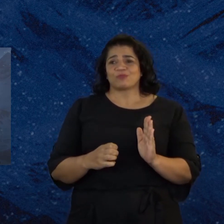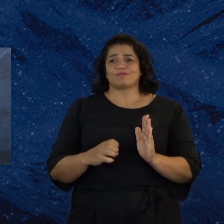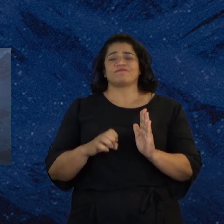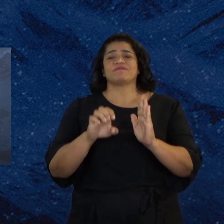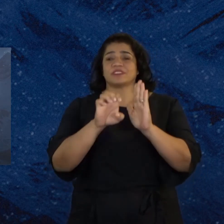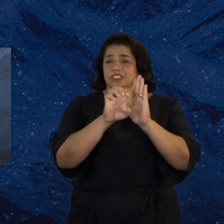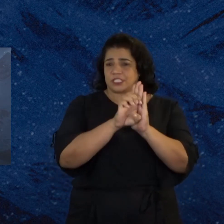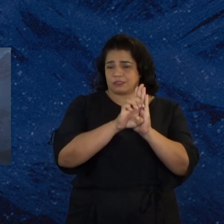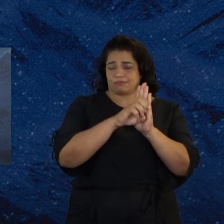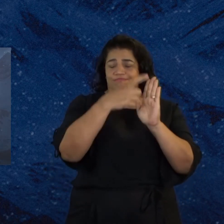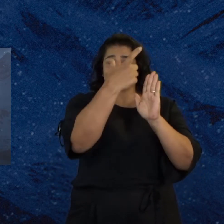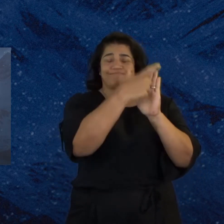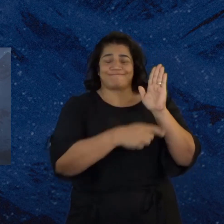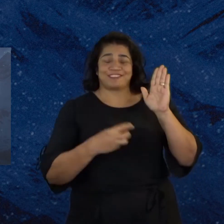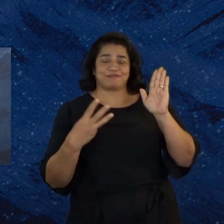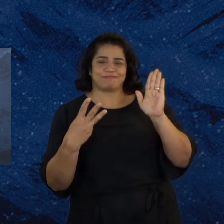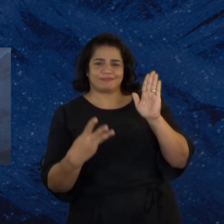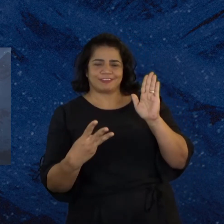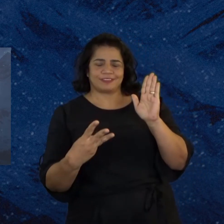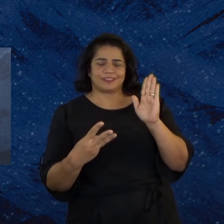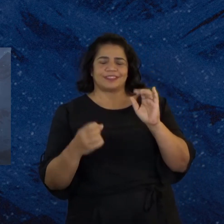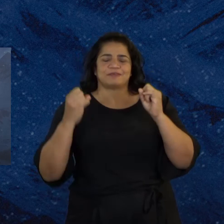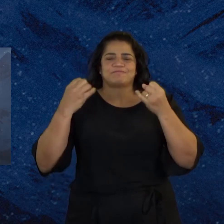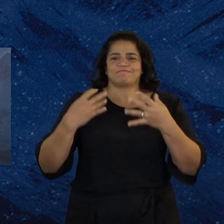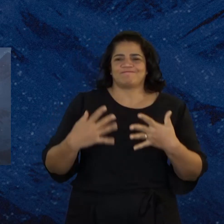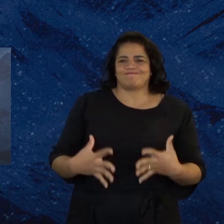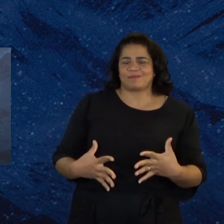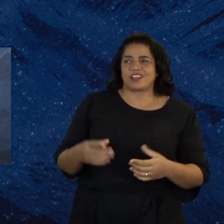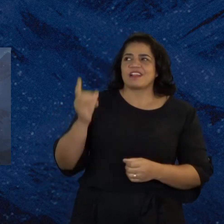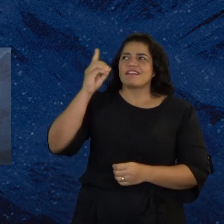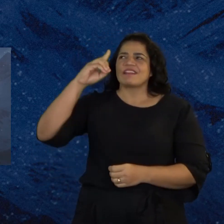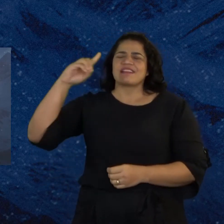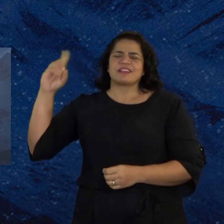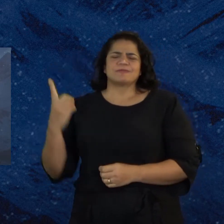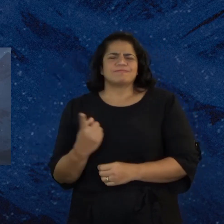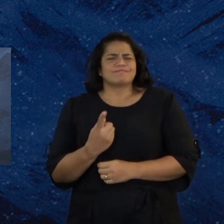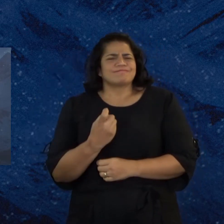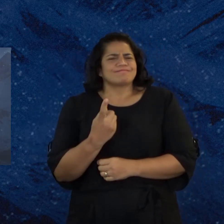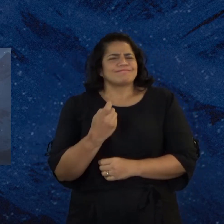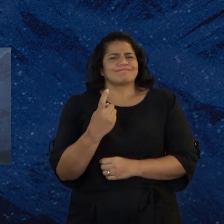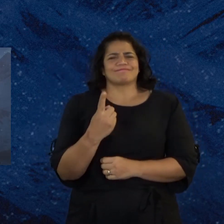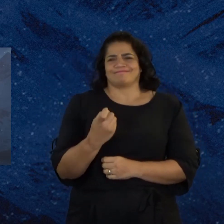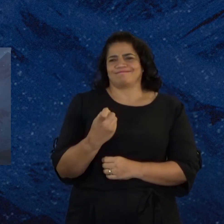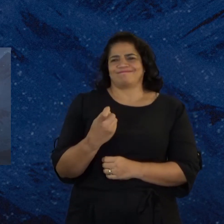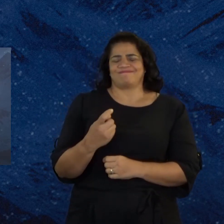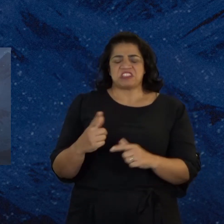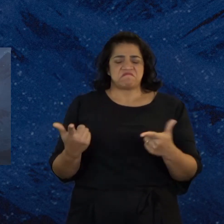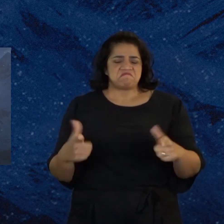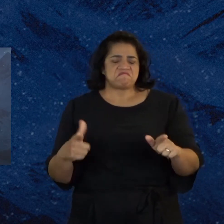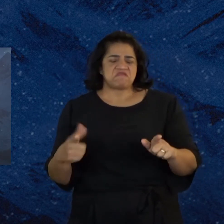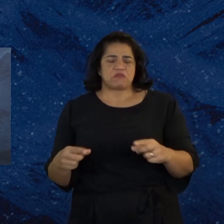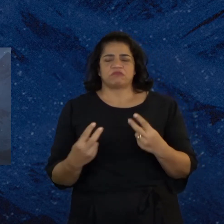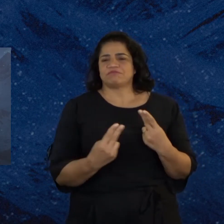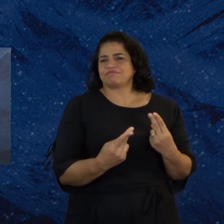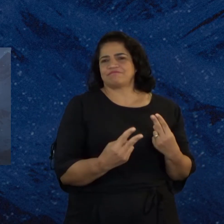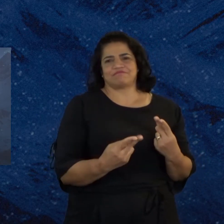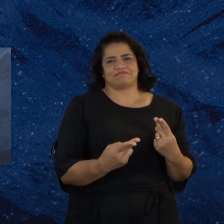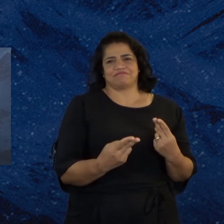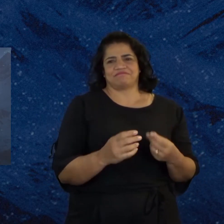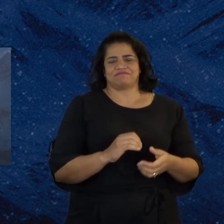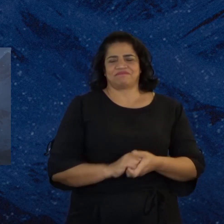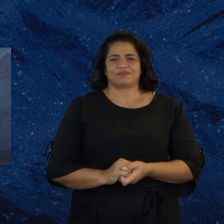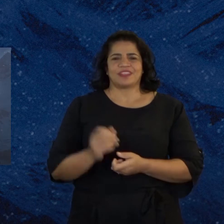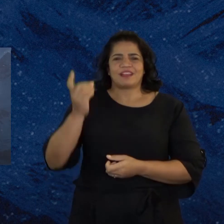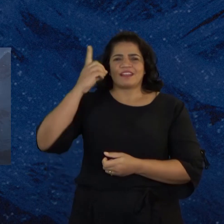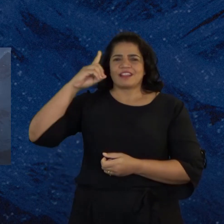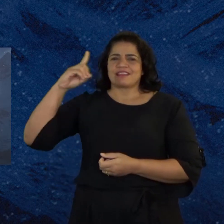com calma. Ele é único. Nosso Deus é único. Isaías 45, 5. Nosso Deus é